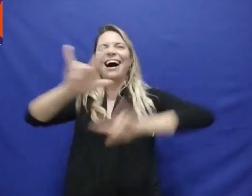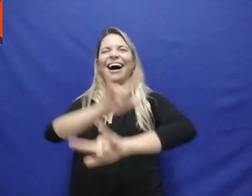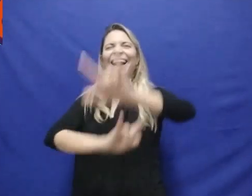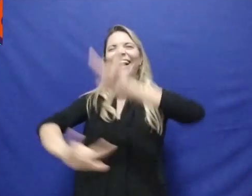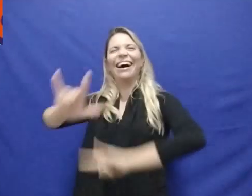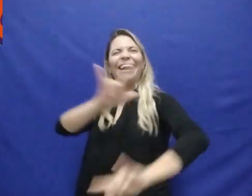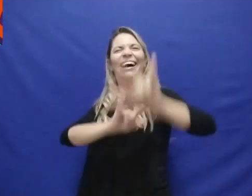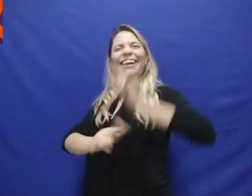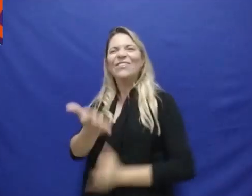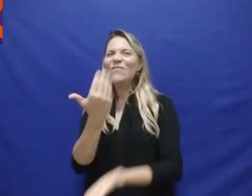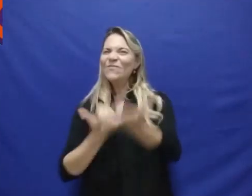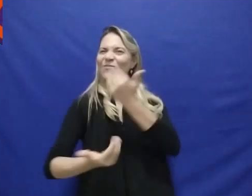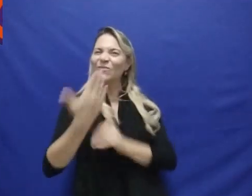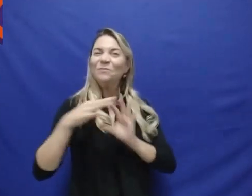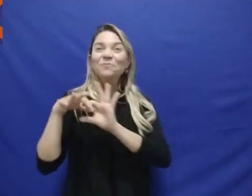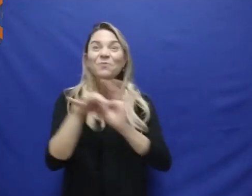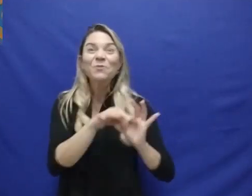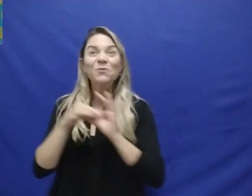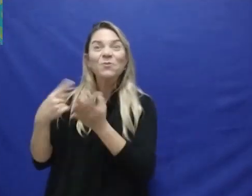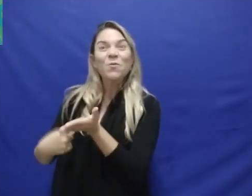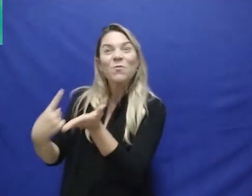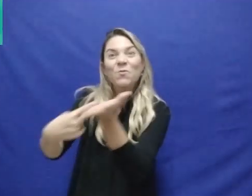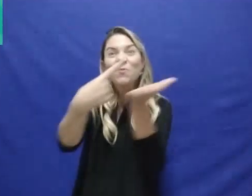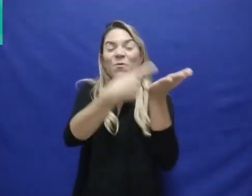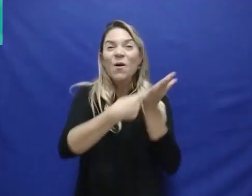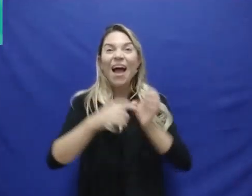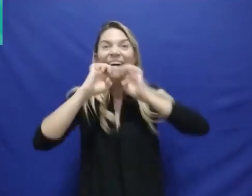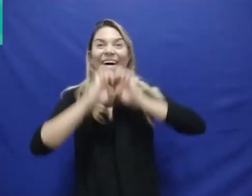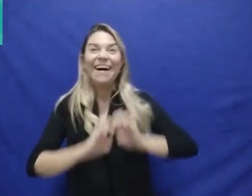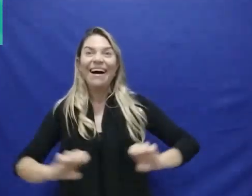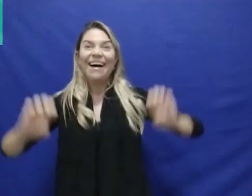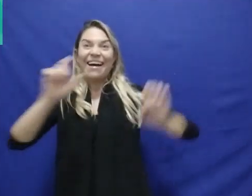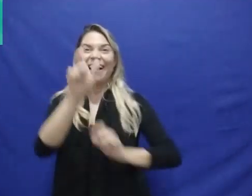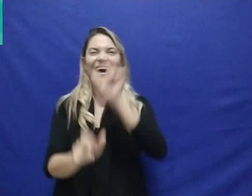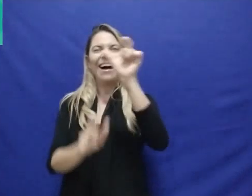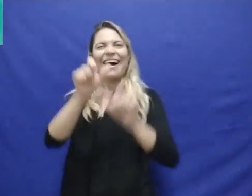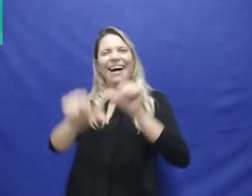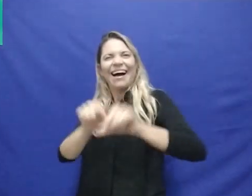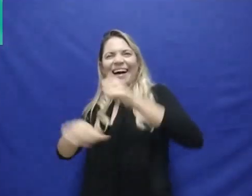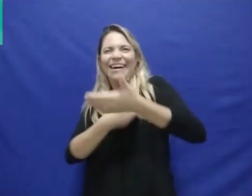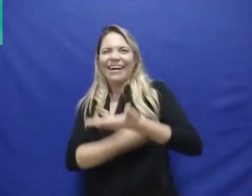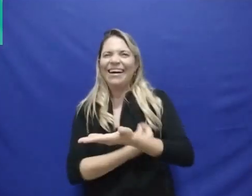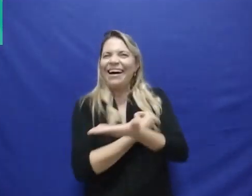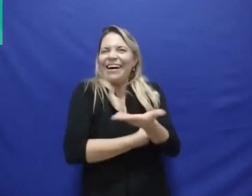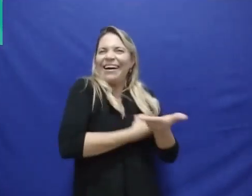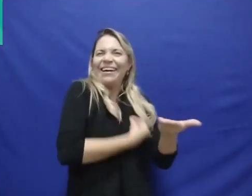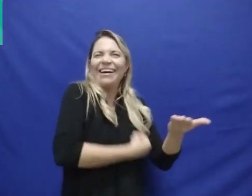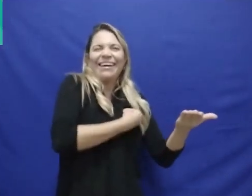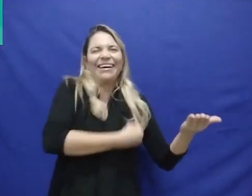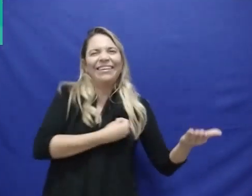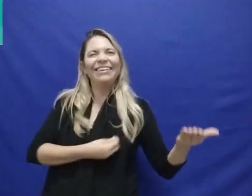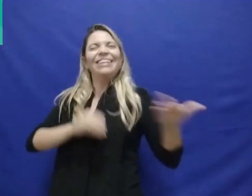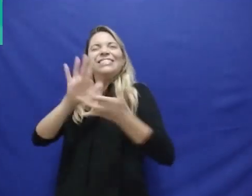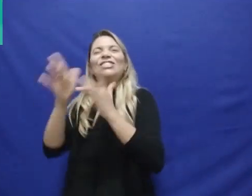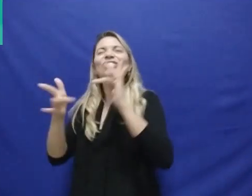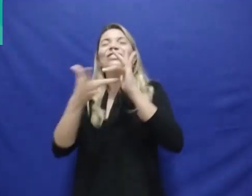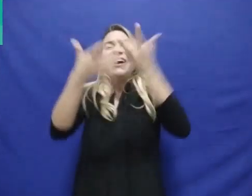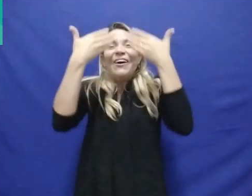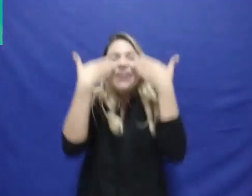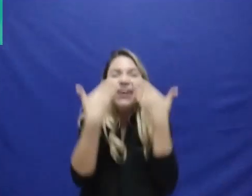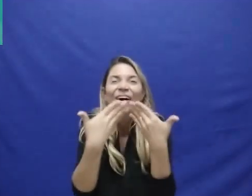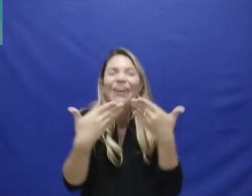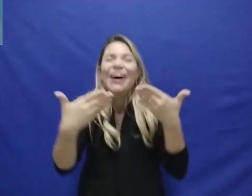Vamos juntos transformar o mundo, vamos levar Jesus pra